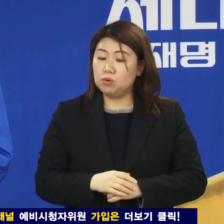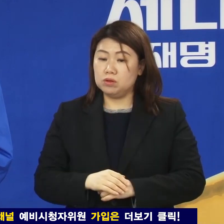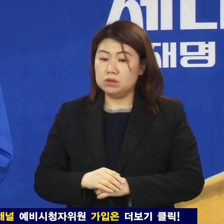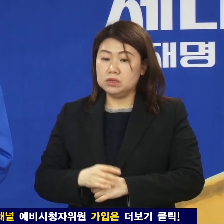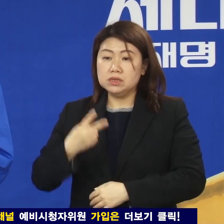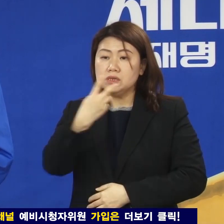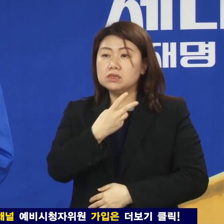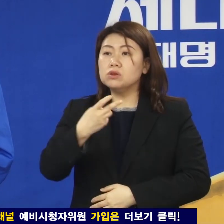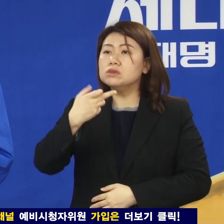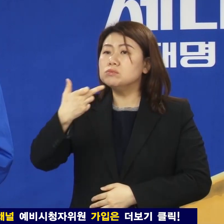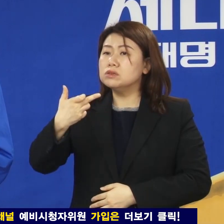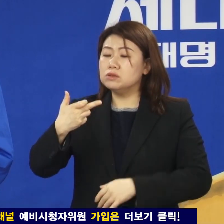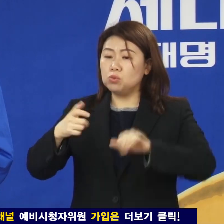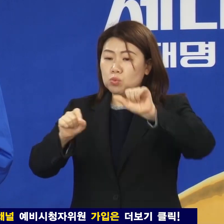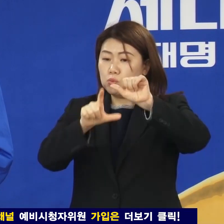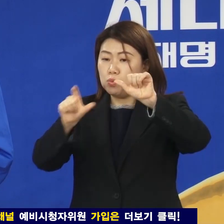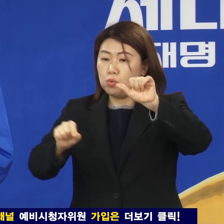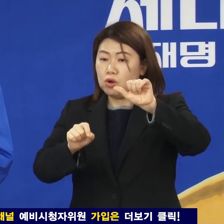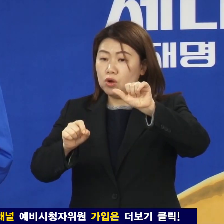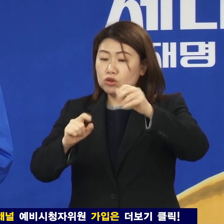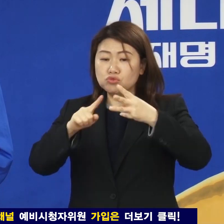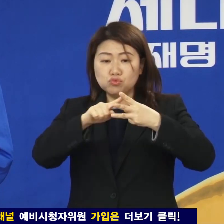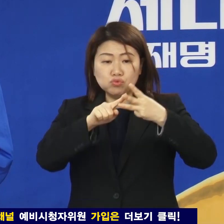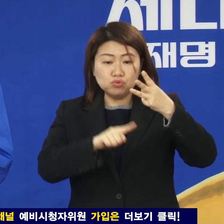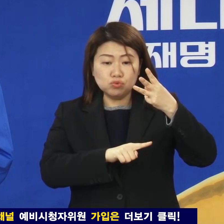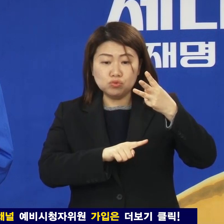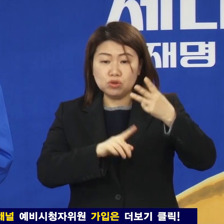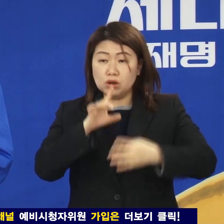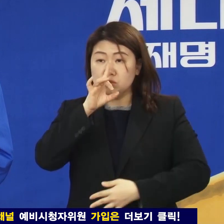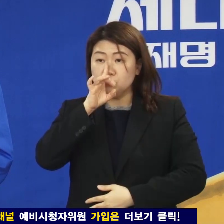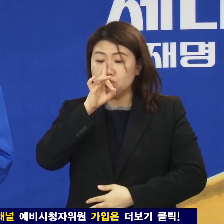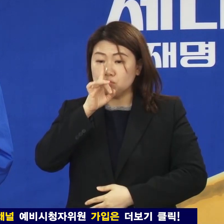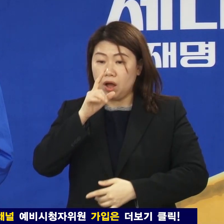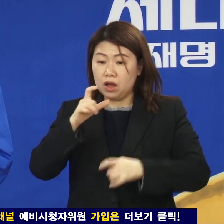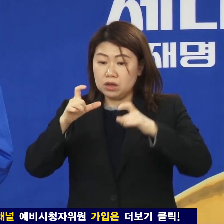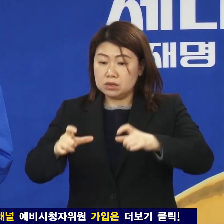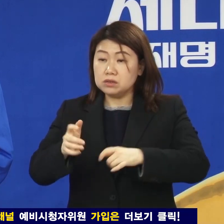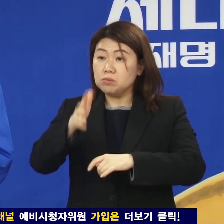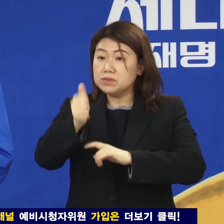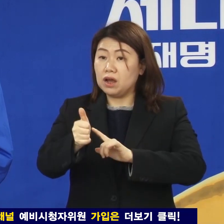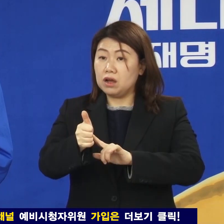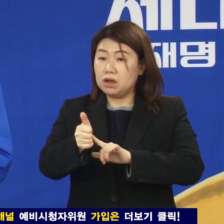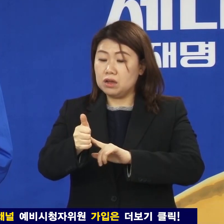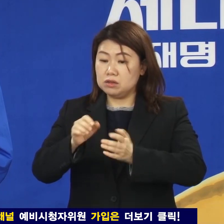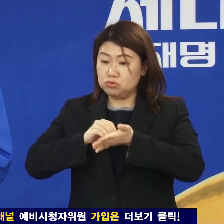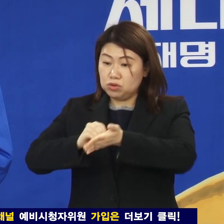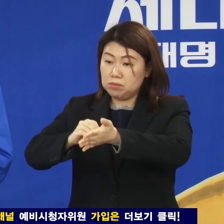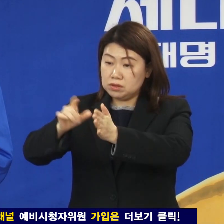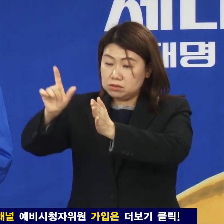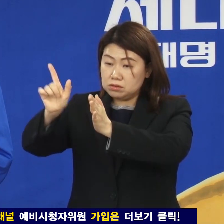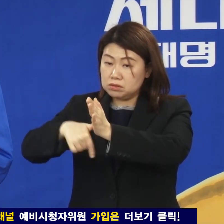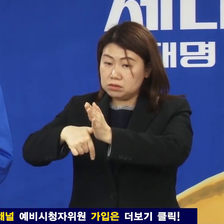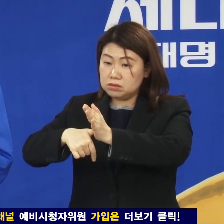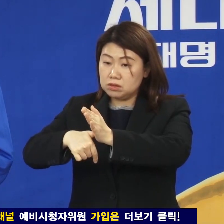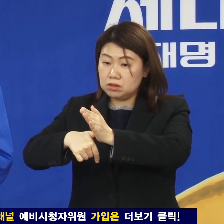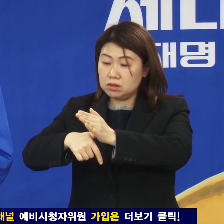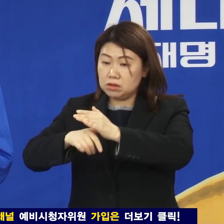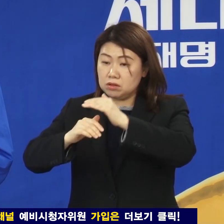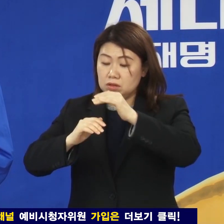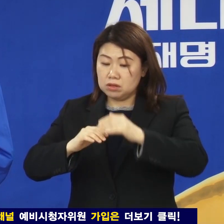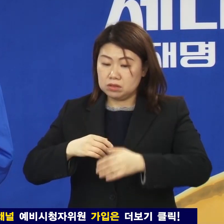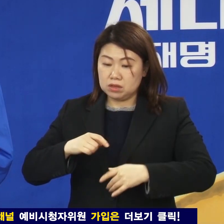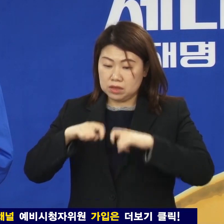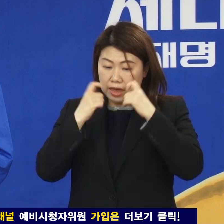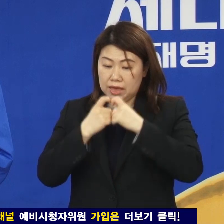2017년 5월 윤석렬 후보가 서울중앙지검장 으로 취임할 당시 6가 증권 자산관리 내역을